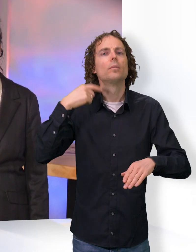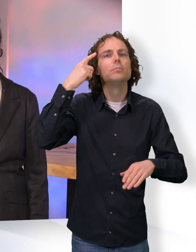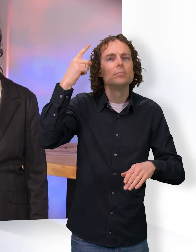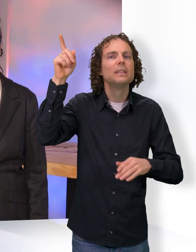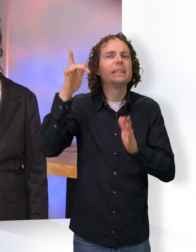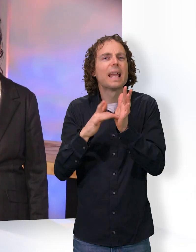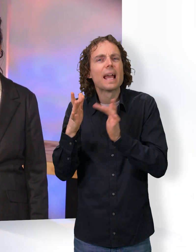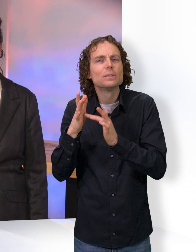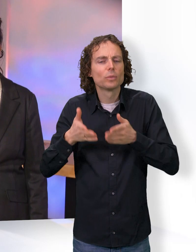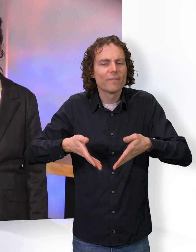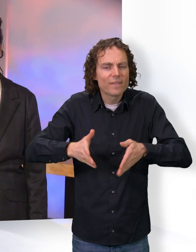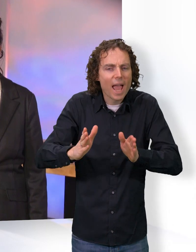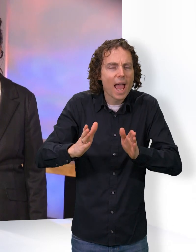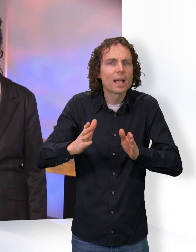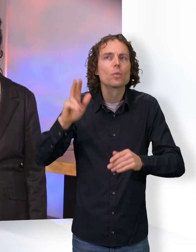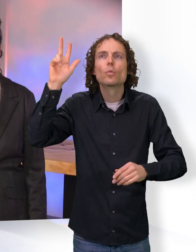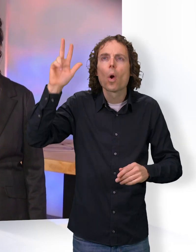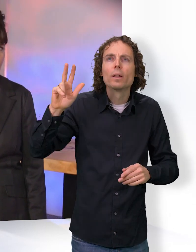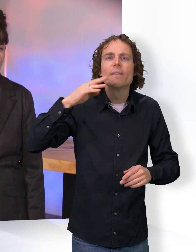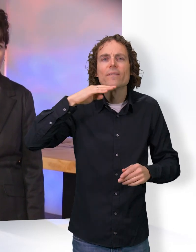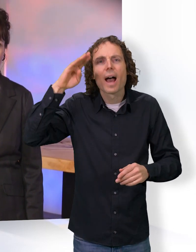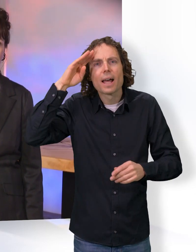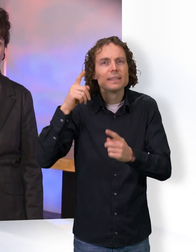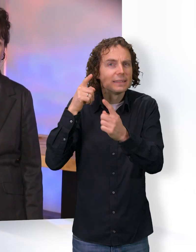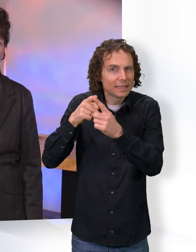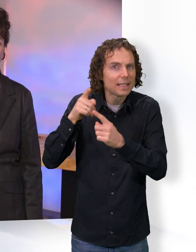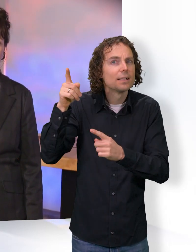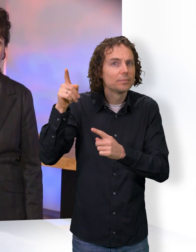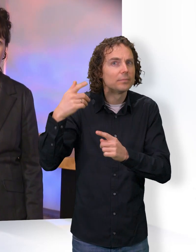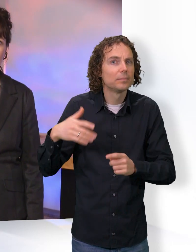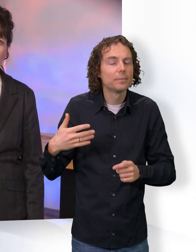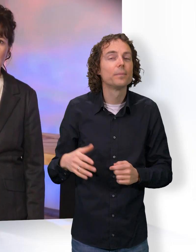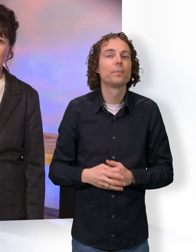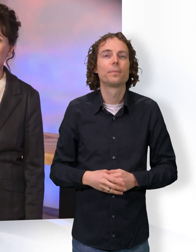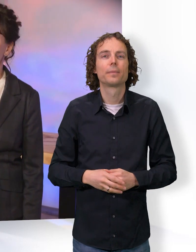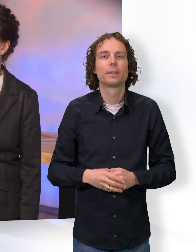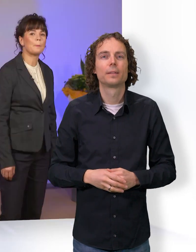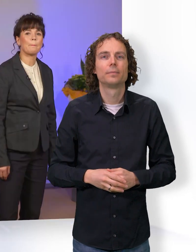dass Jesus der Weg und Gott Vater das Ziel ist?